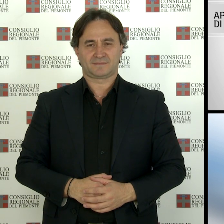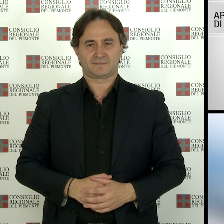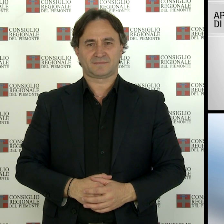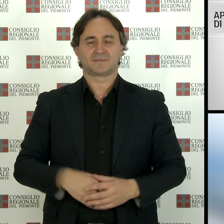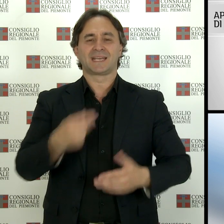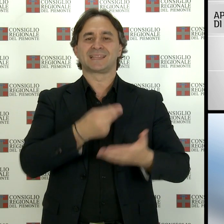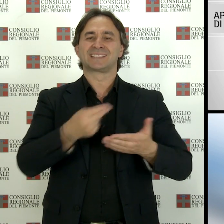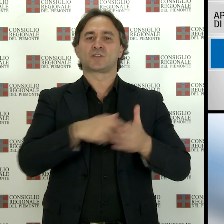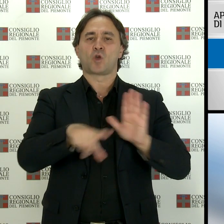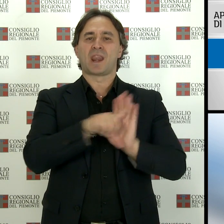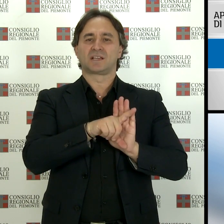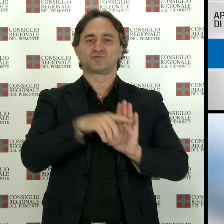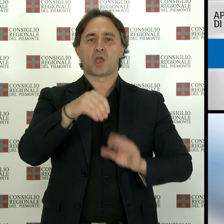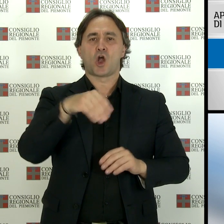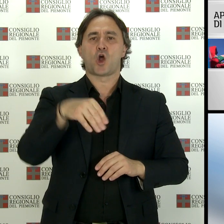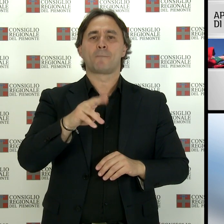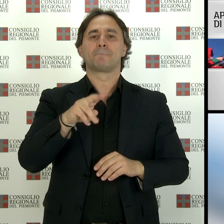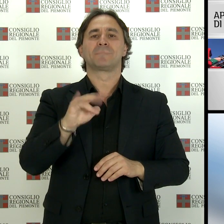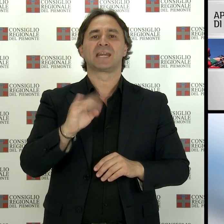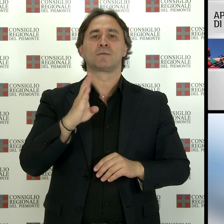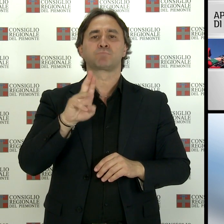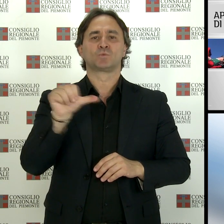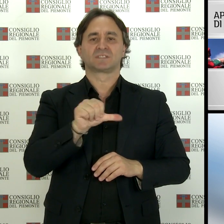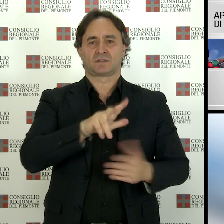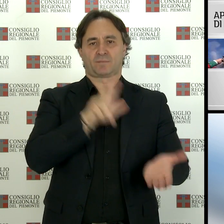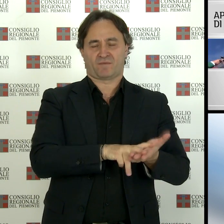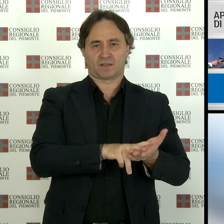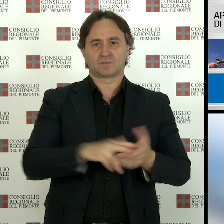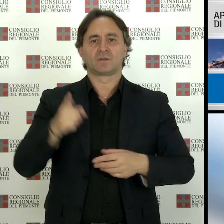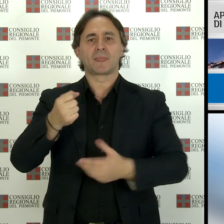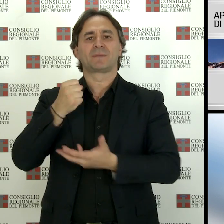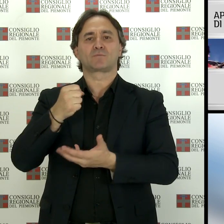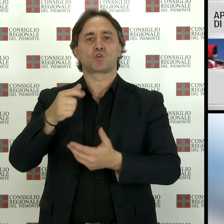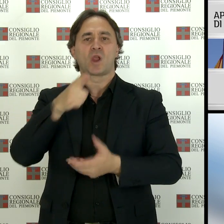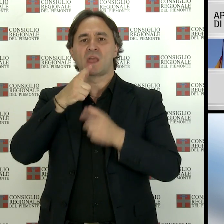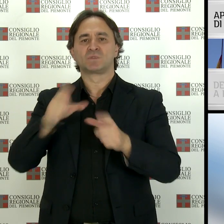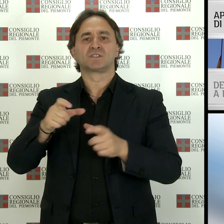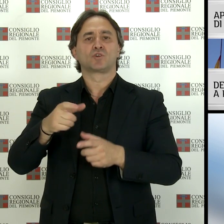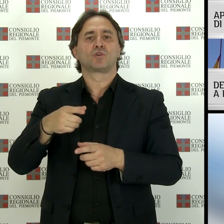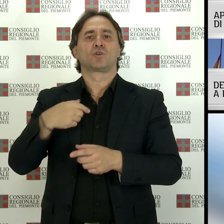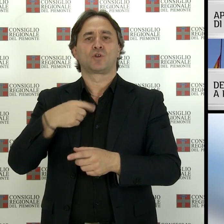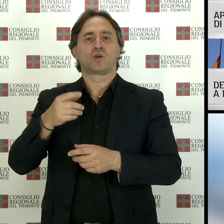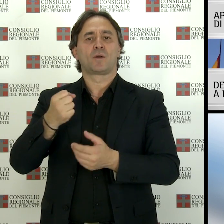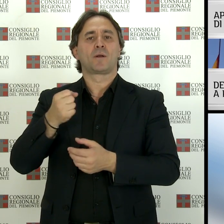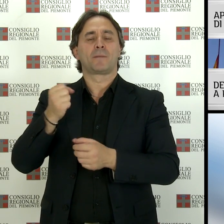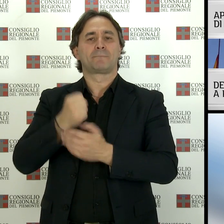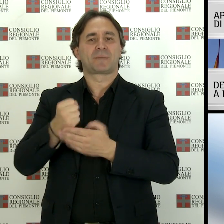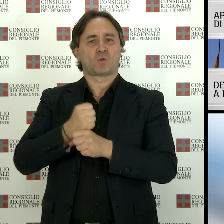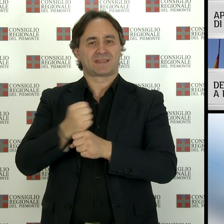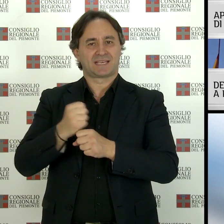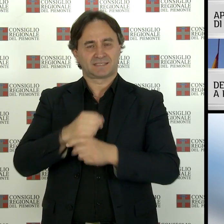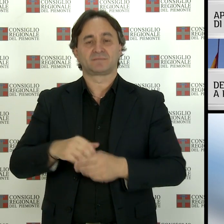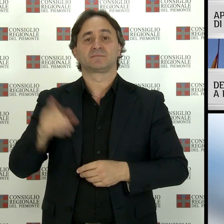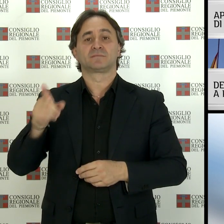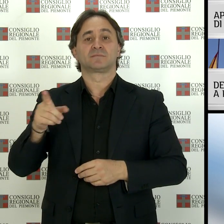approvato disegno di legge Omnibus. Patrimonio linguistico piemontese. Delegazione sindacale